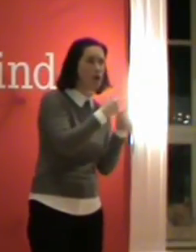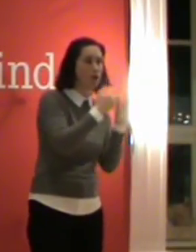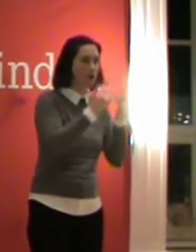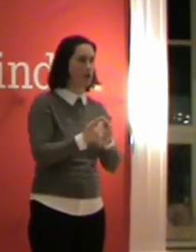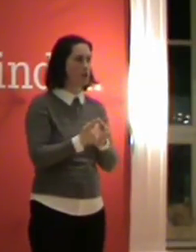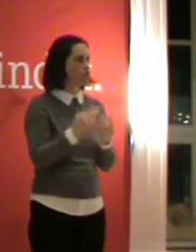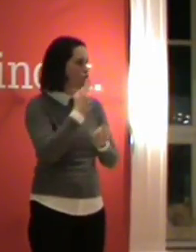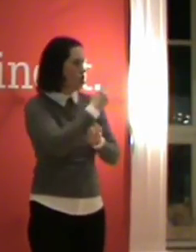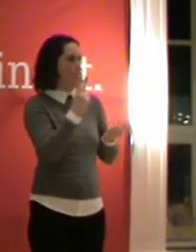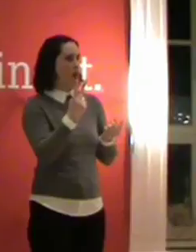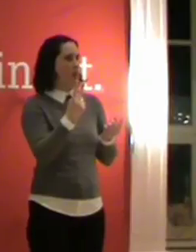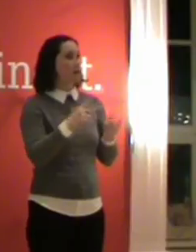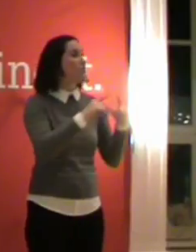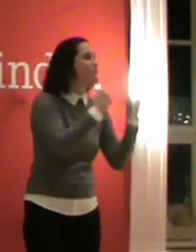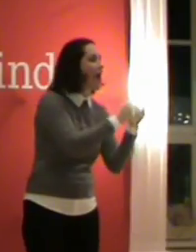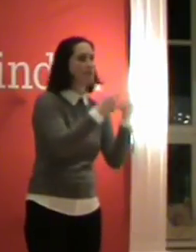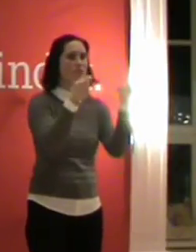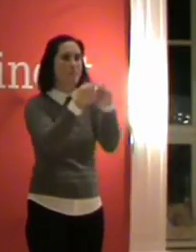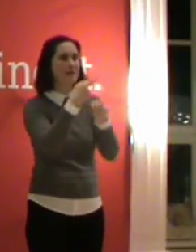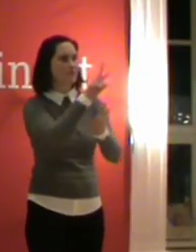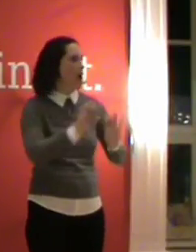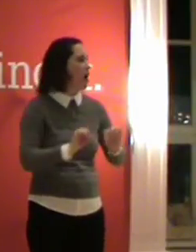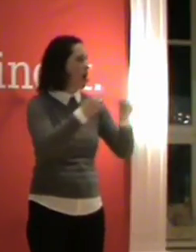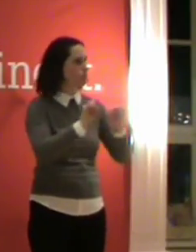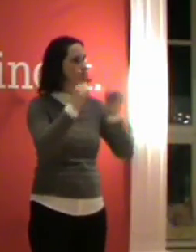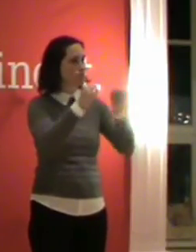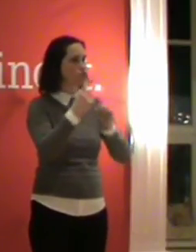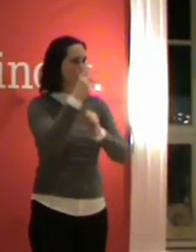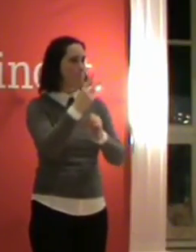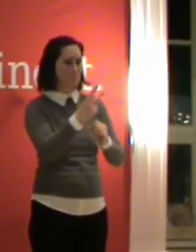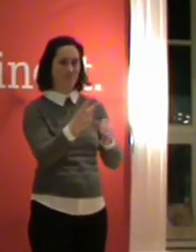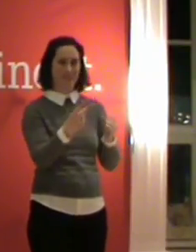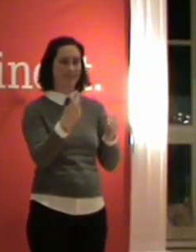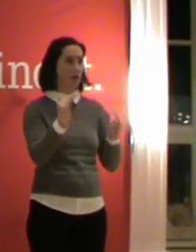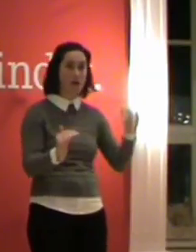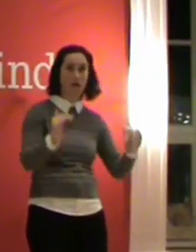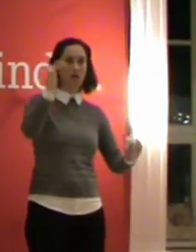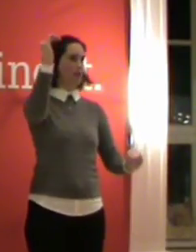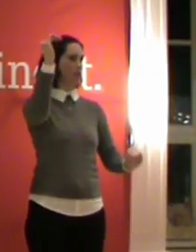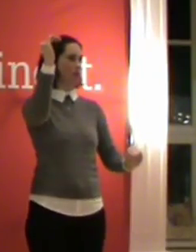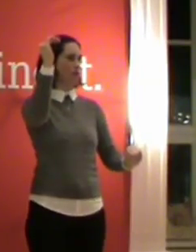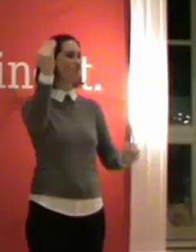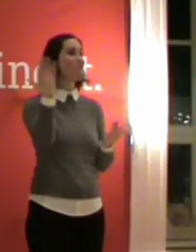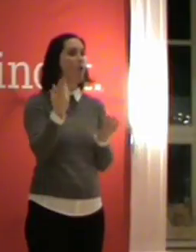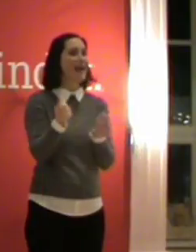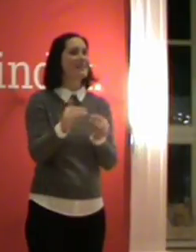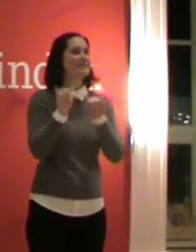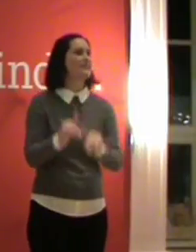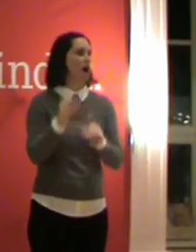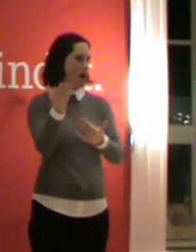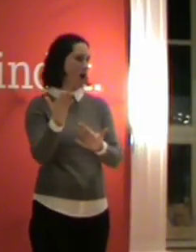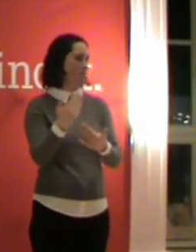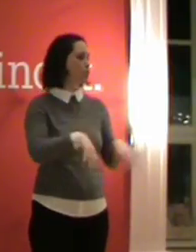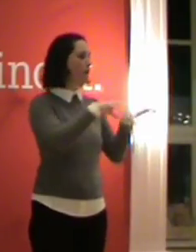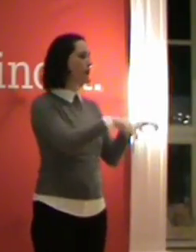dass all diejenigen, die in Vereinen und Verbänden sich engagieren, die Dimension mal begreifen, wo etwas zu holen ist. Wenn wir über